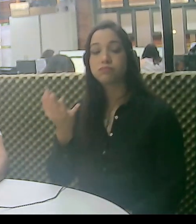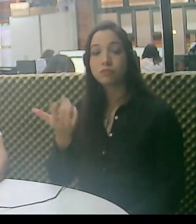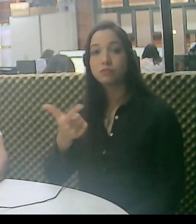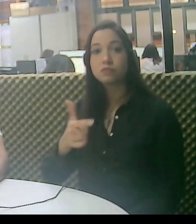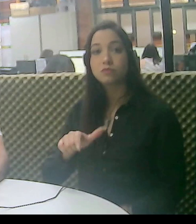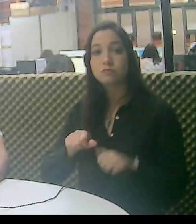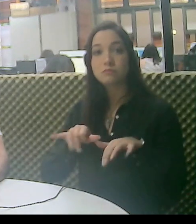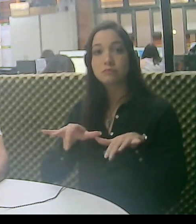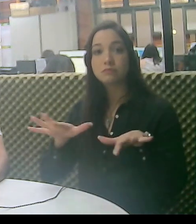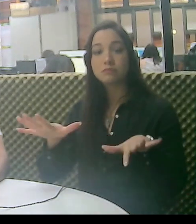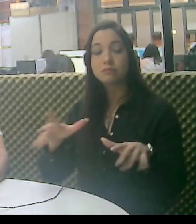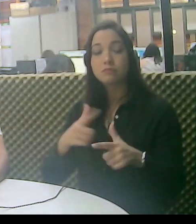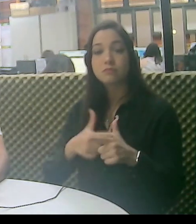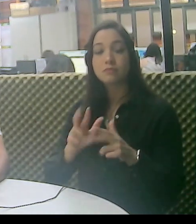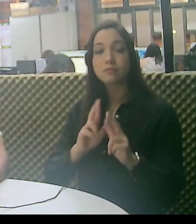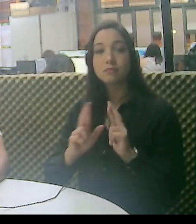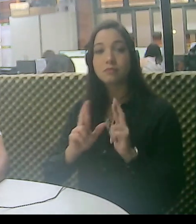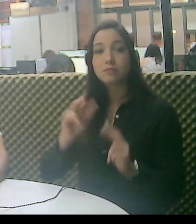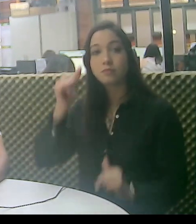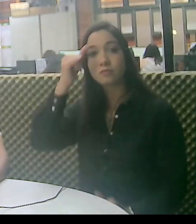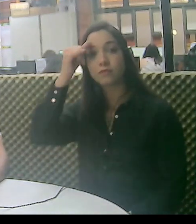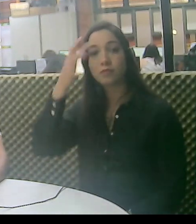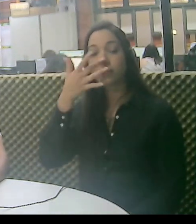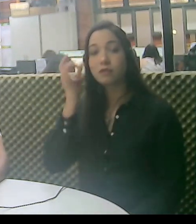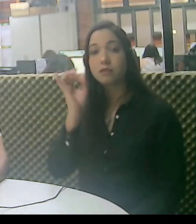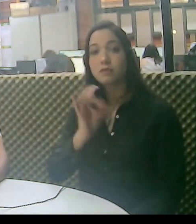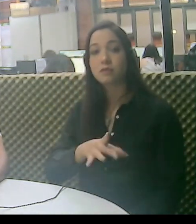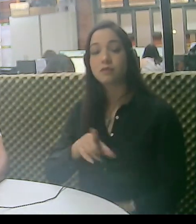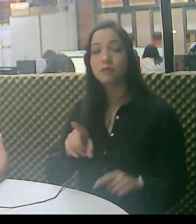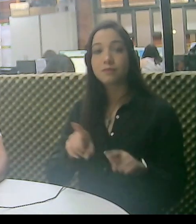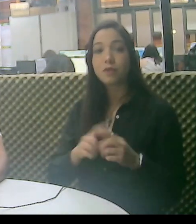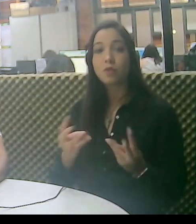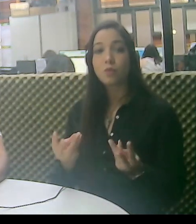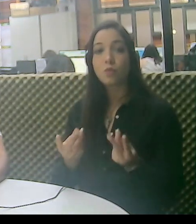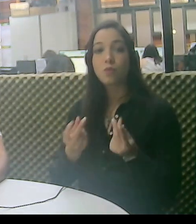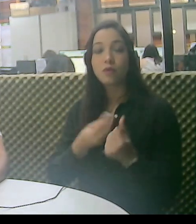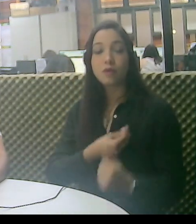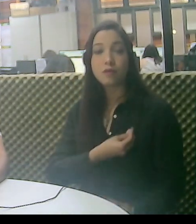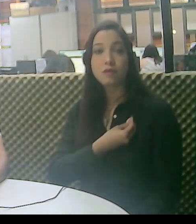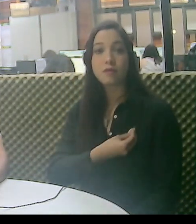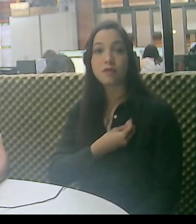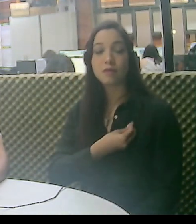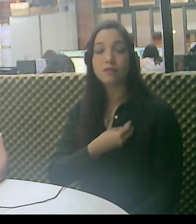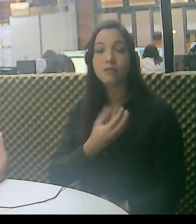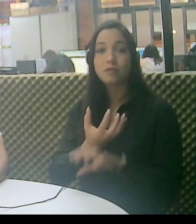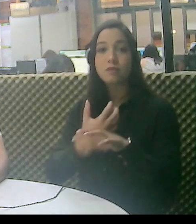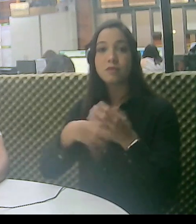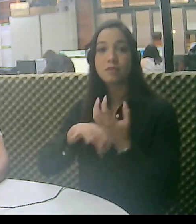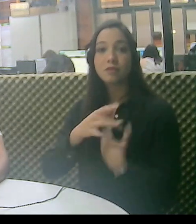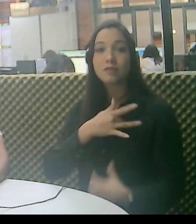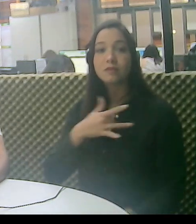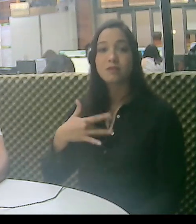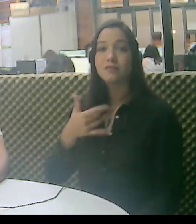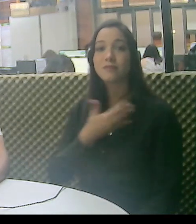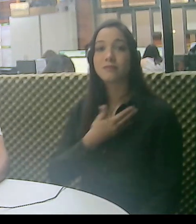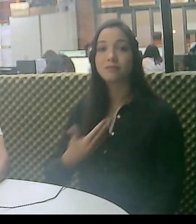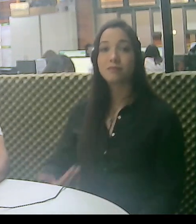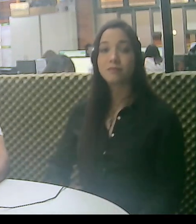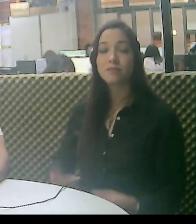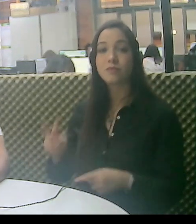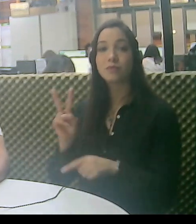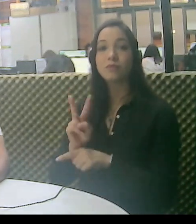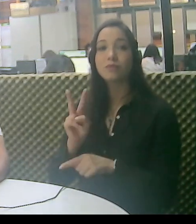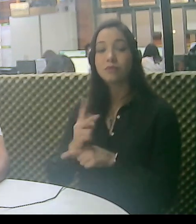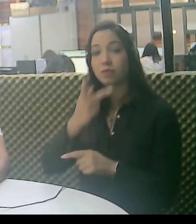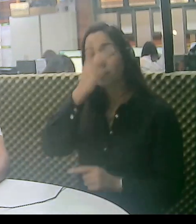estarmos resolvendo o problema, né, evitando o abandono, né, dando qualidade de vida ao meio ambiente, à saúde pública, preservação da qualidade de